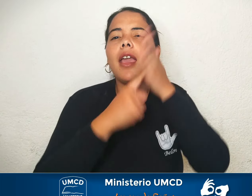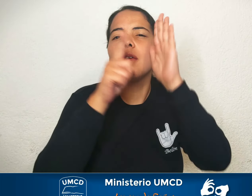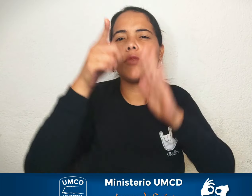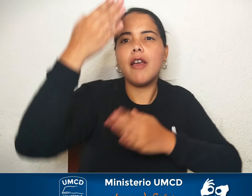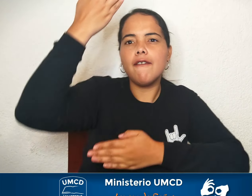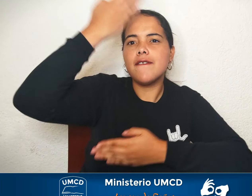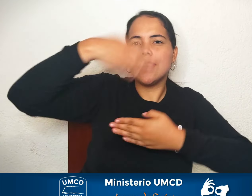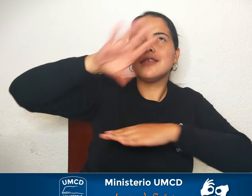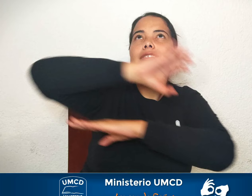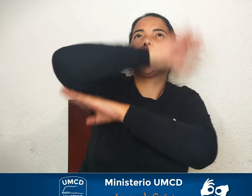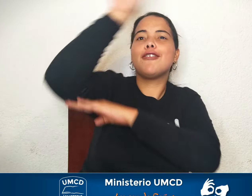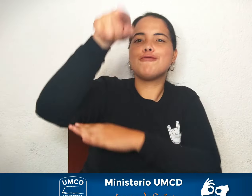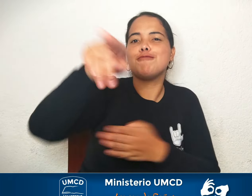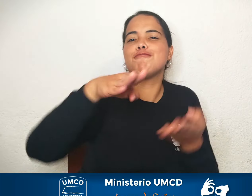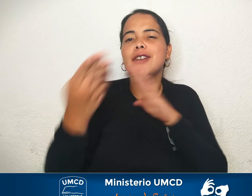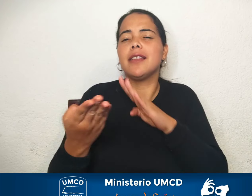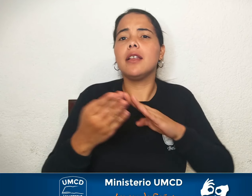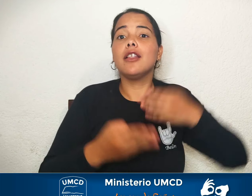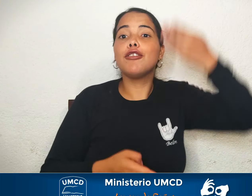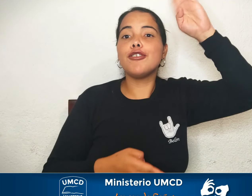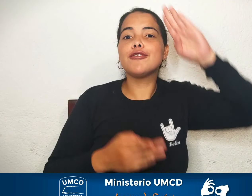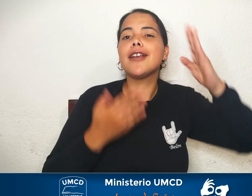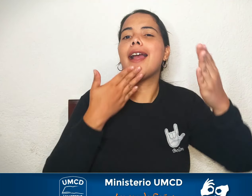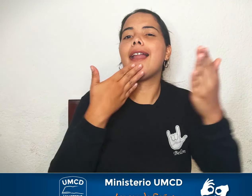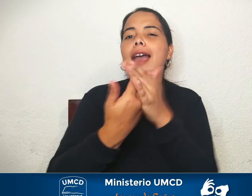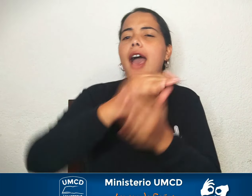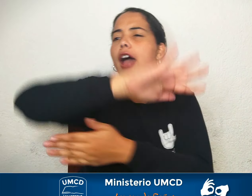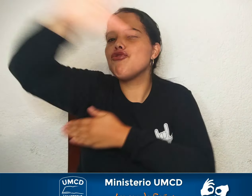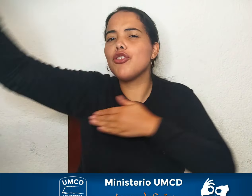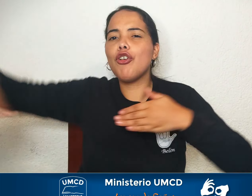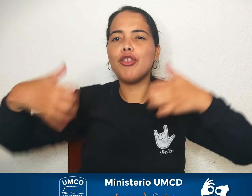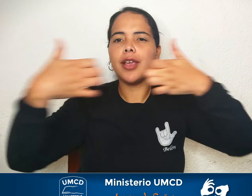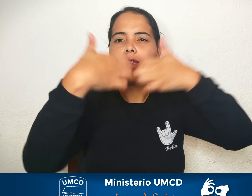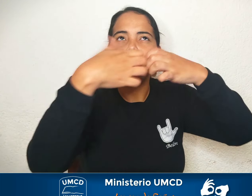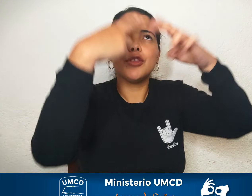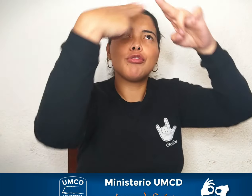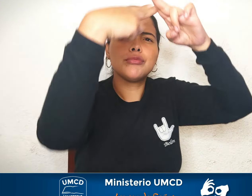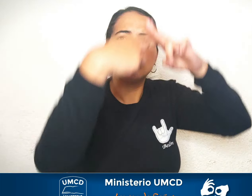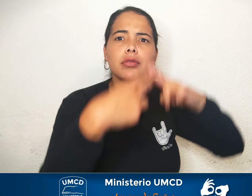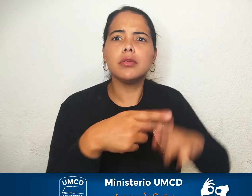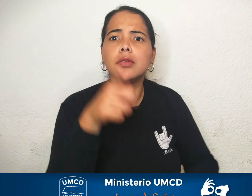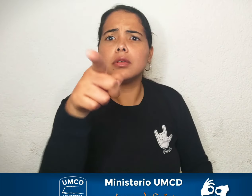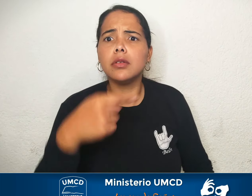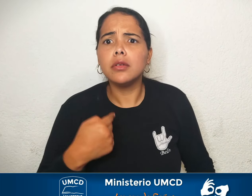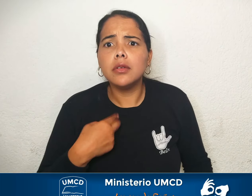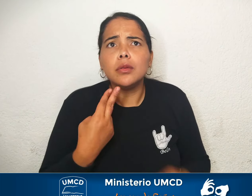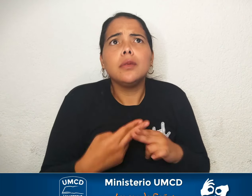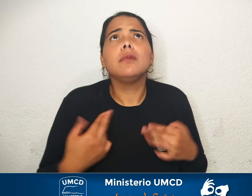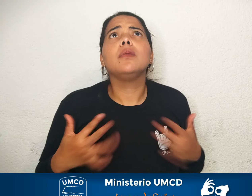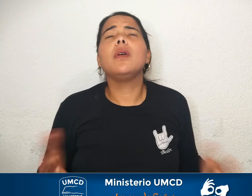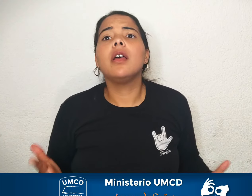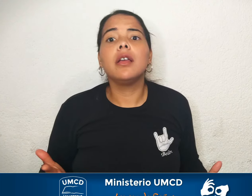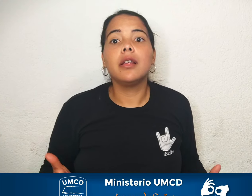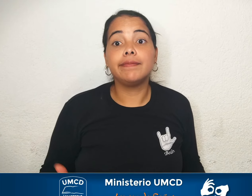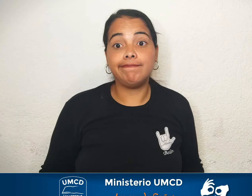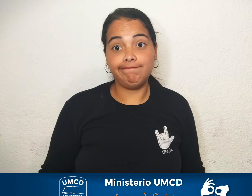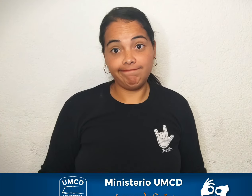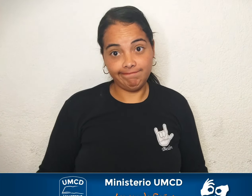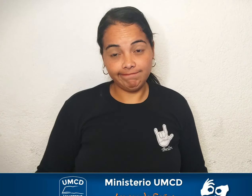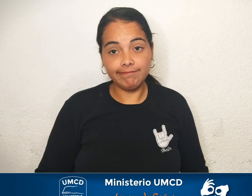donde el creyente se queda ahí corto, porque muchas veces no todos participan activamente